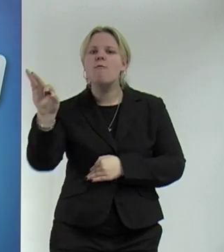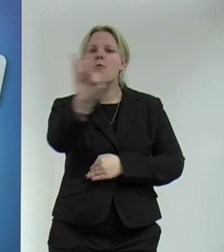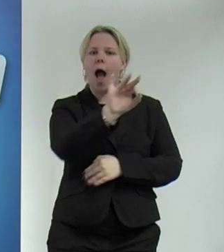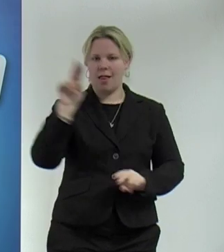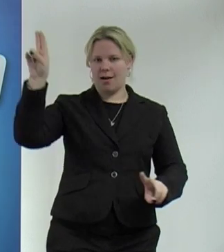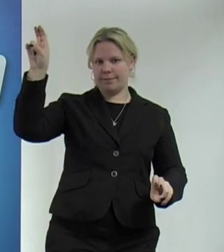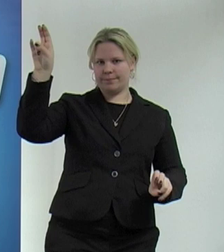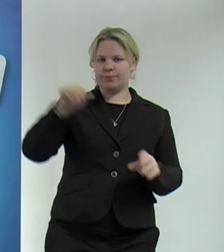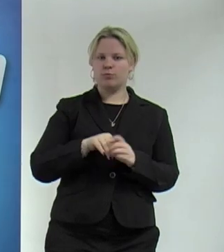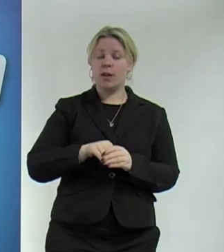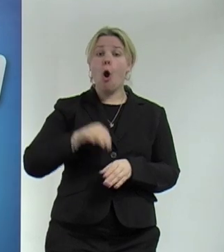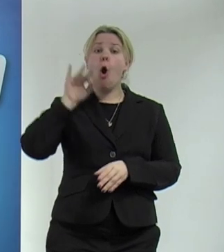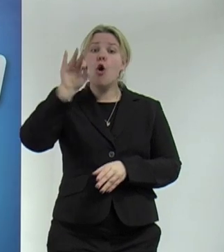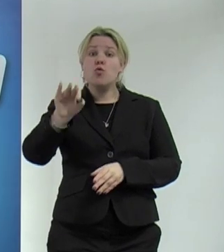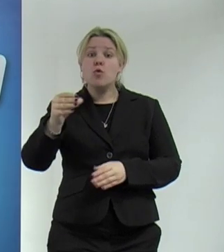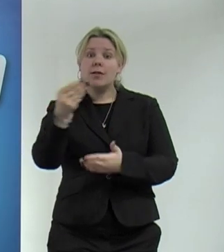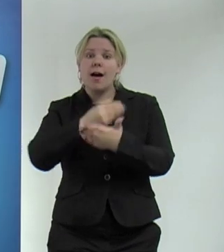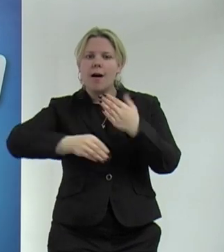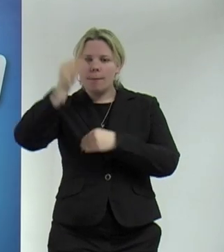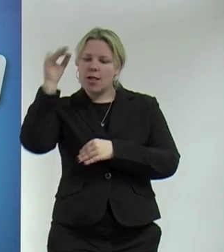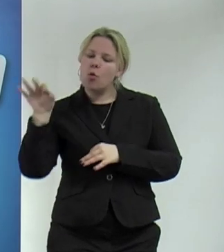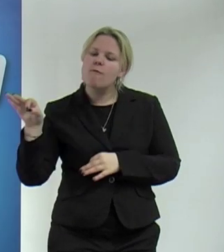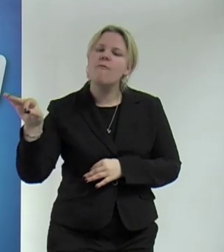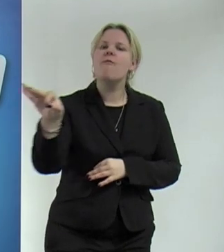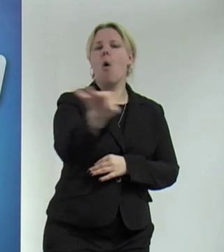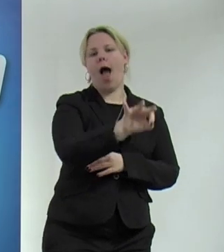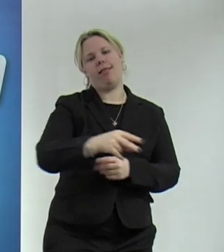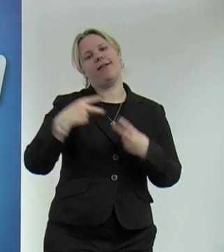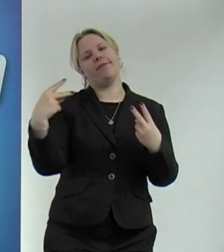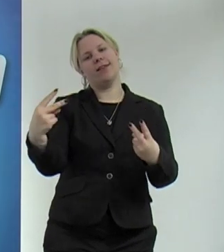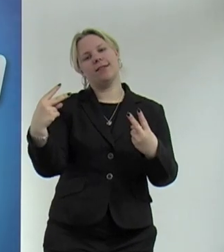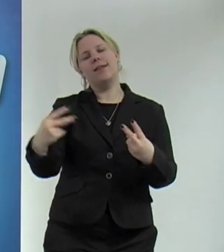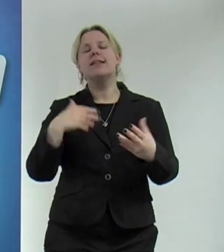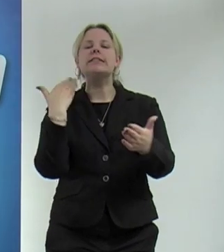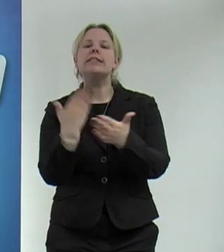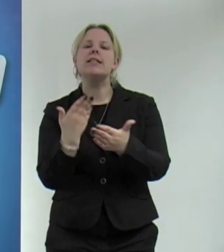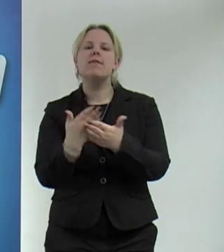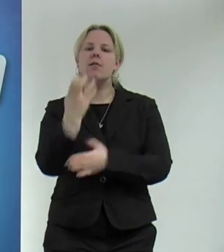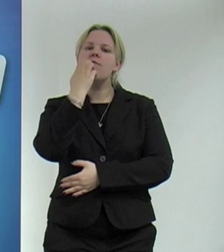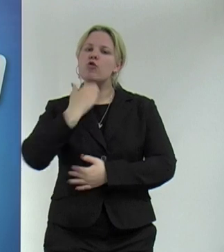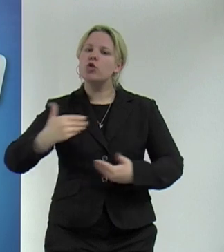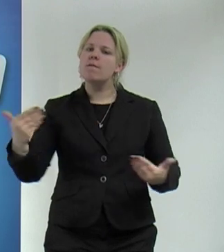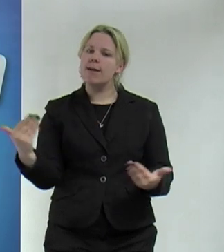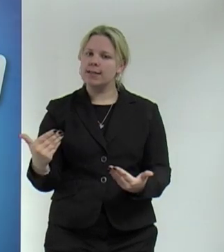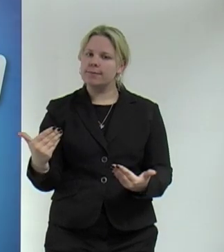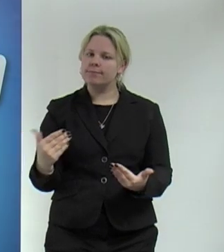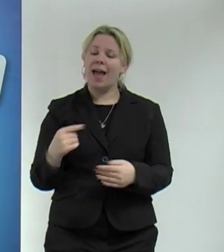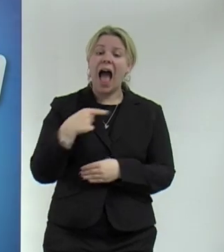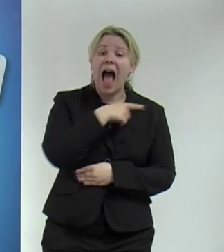Gute Bildung ist für alle Menschen wichtig. Darum wollen wir. Alle Kinder sollen in